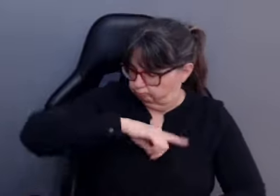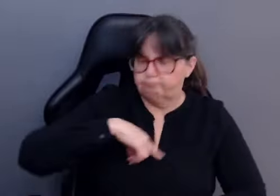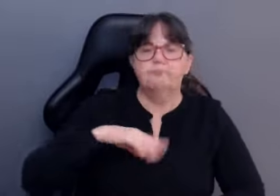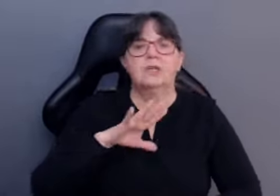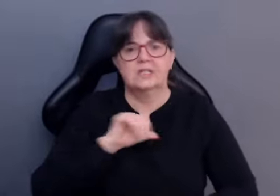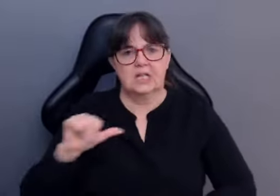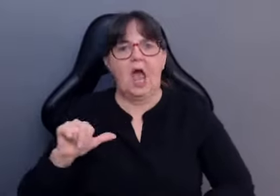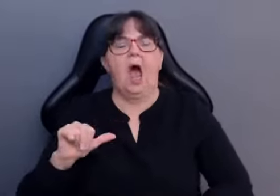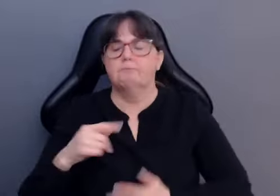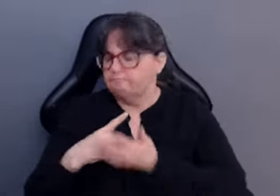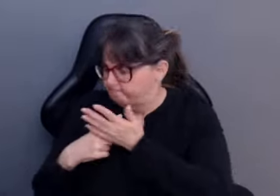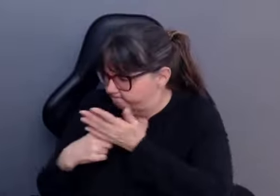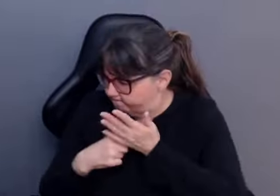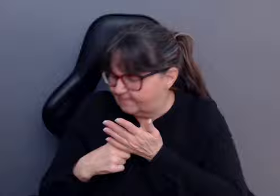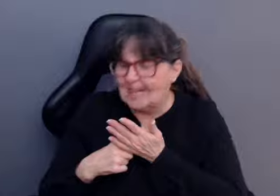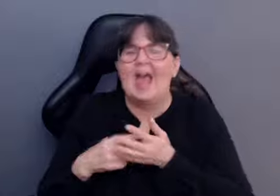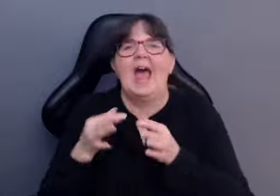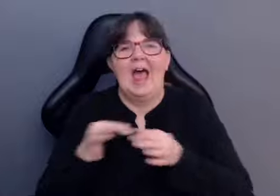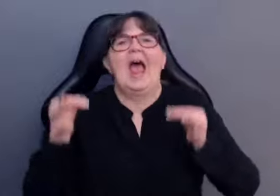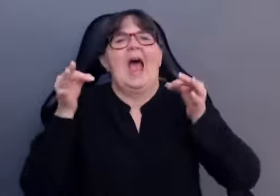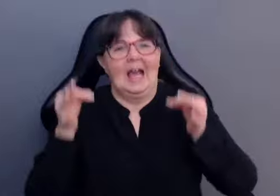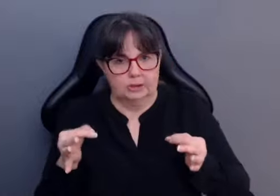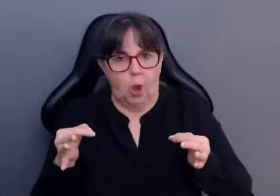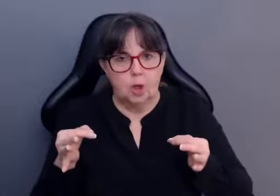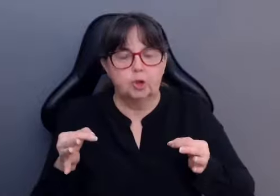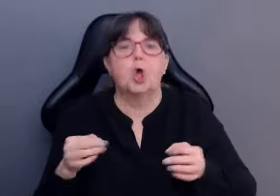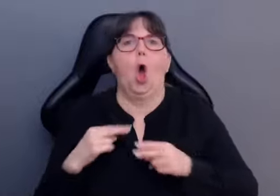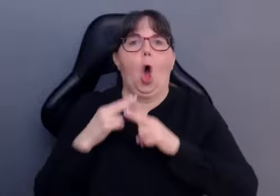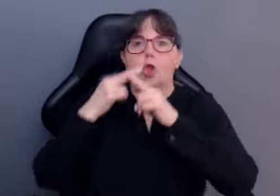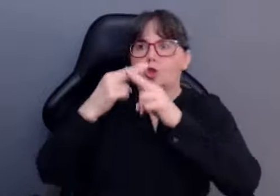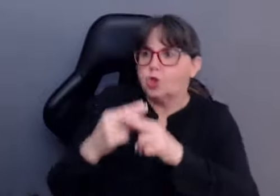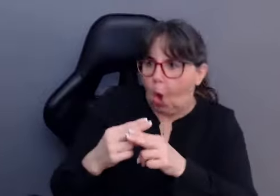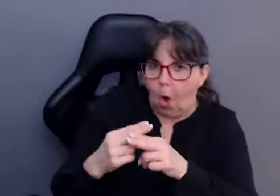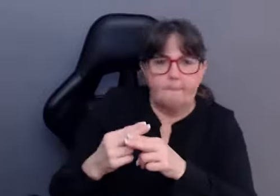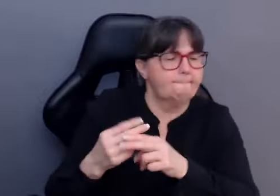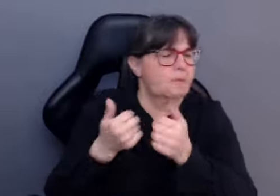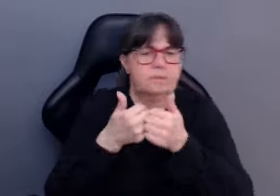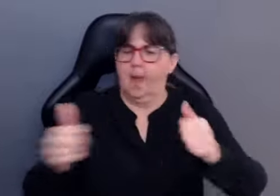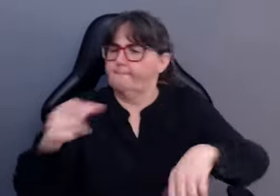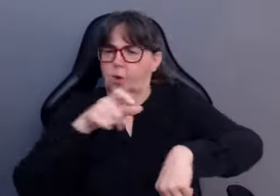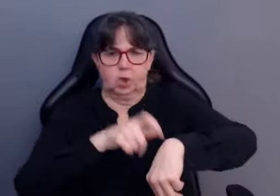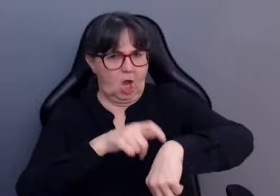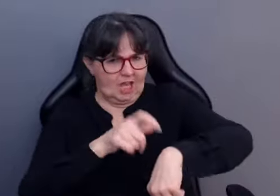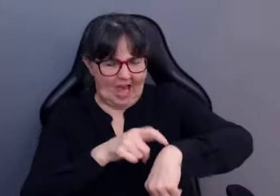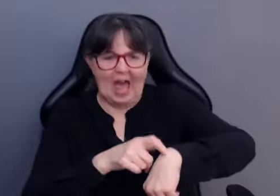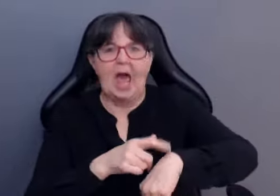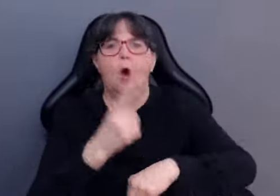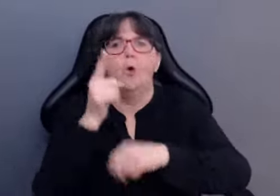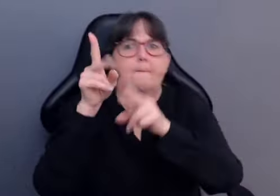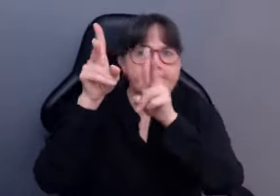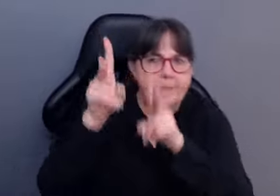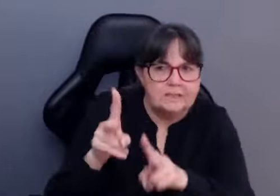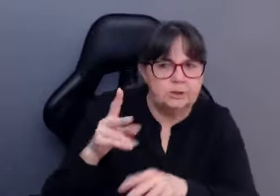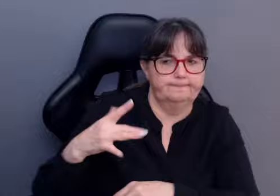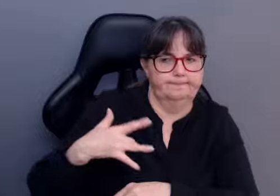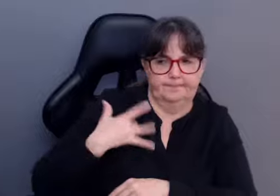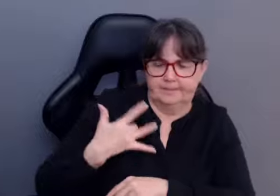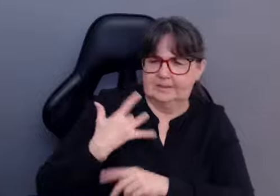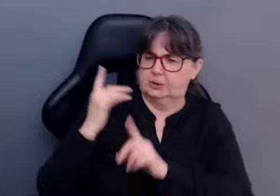résolution, peut en tout temps nommer membre honoraire de l'organisme toute personne qui aura rendu